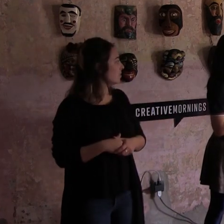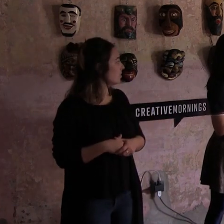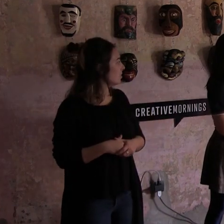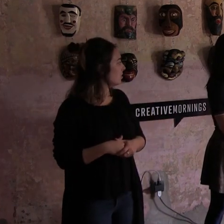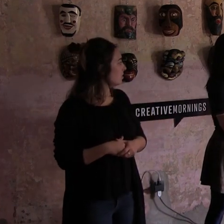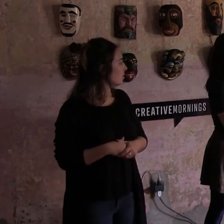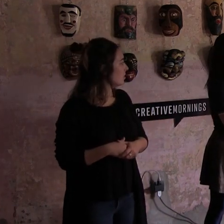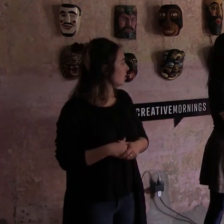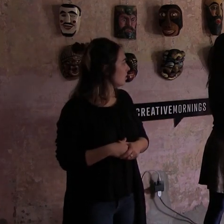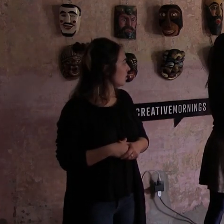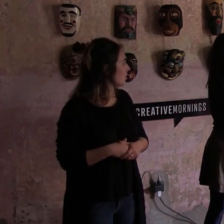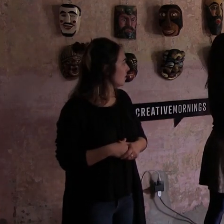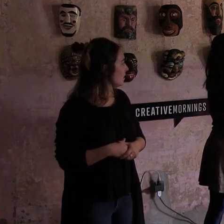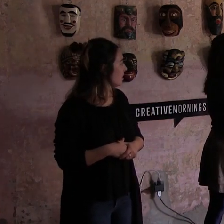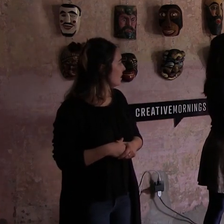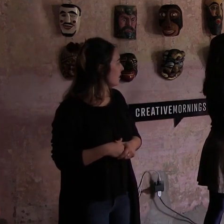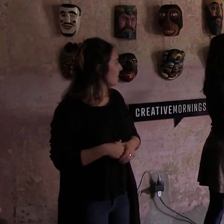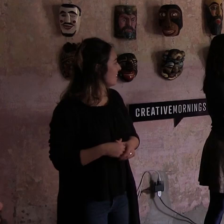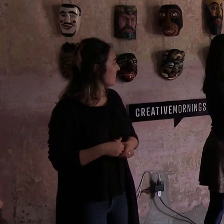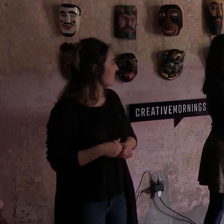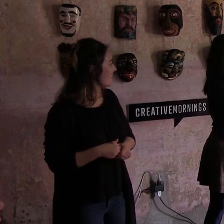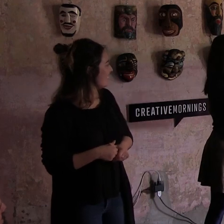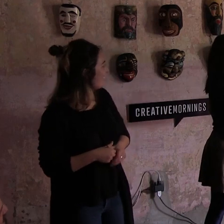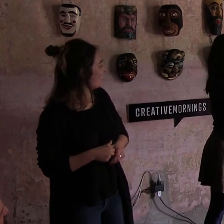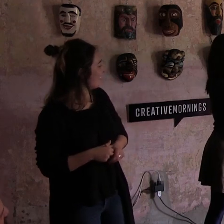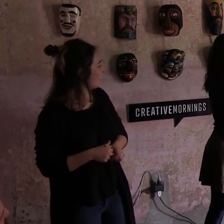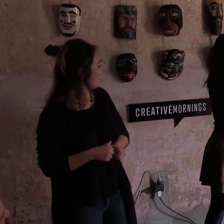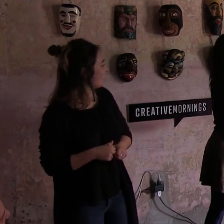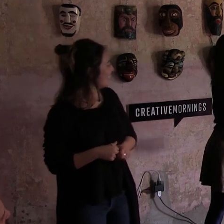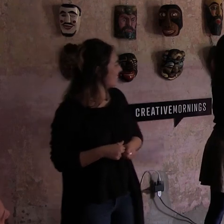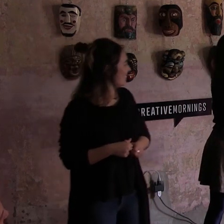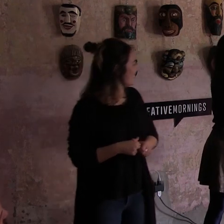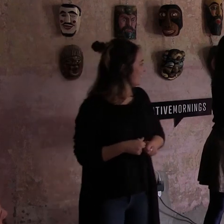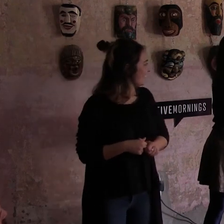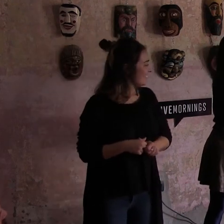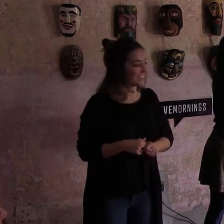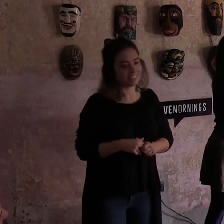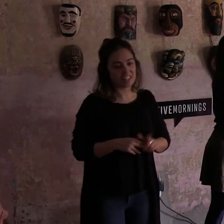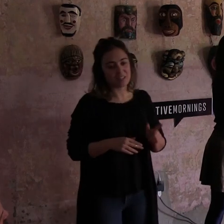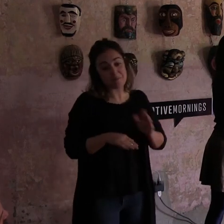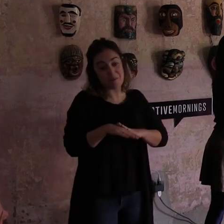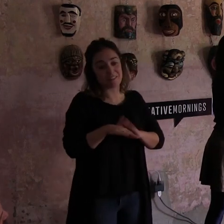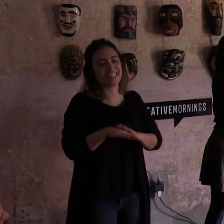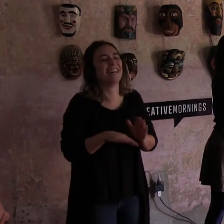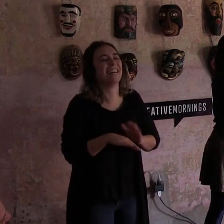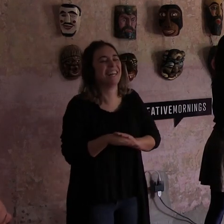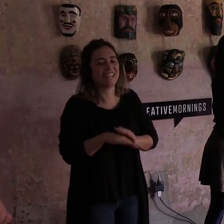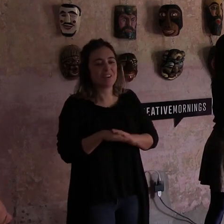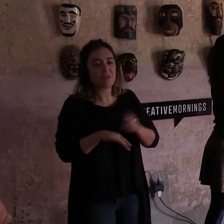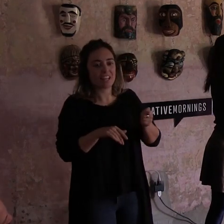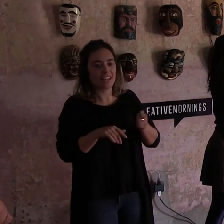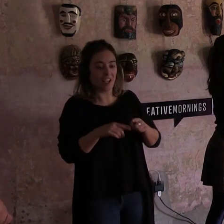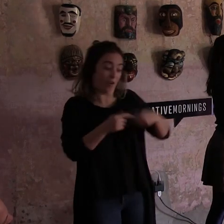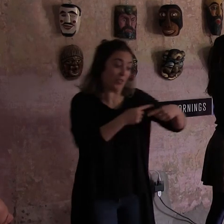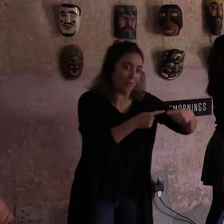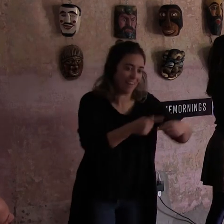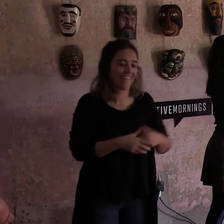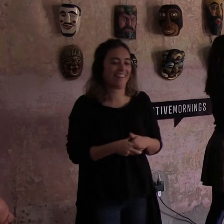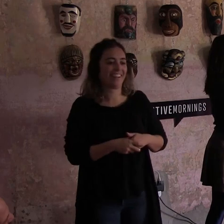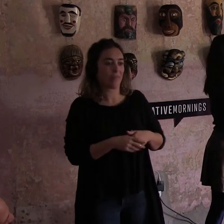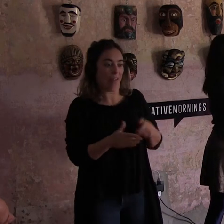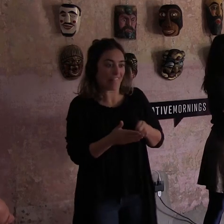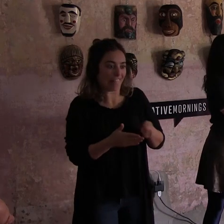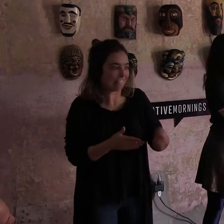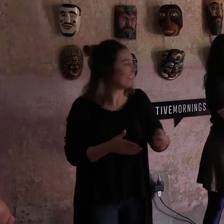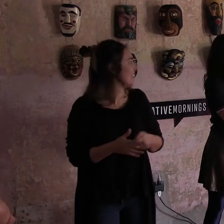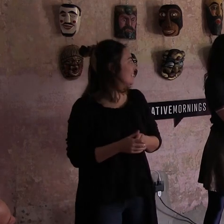Y no los aburro y sigo. No, pero no sé. No, está bien, ¿no? Ya está. Podemos parar, se va a seguir. No, porque